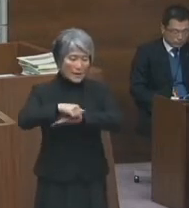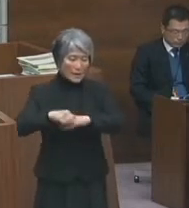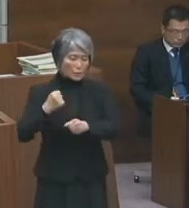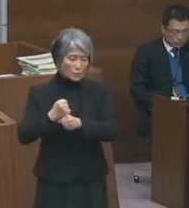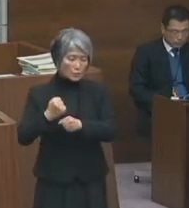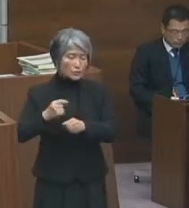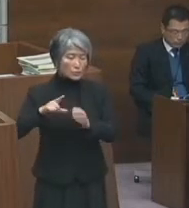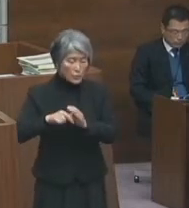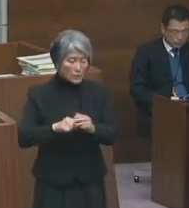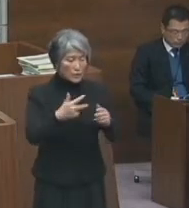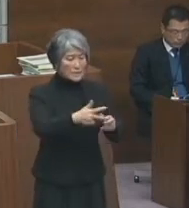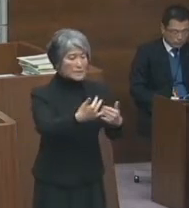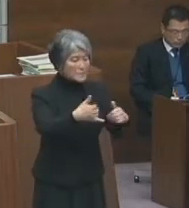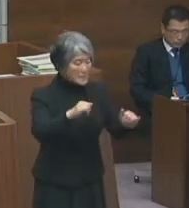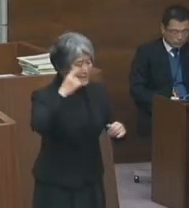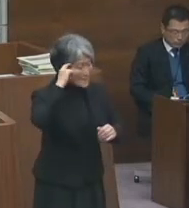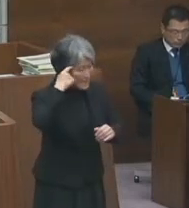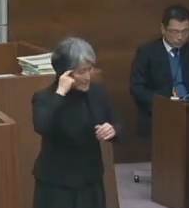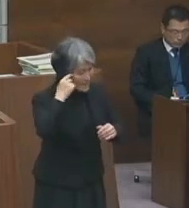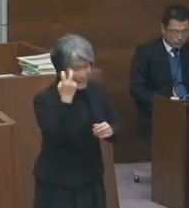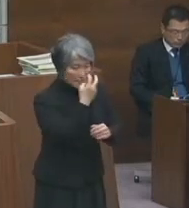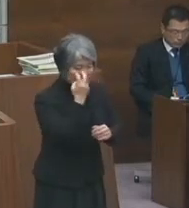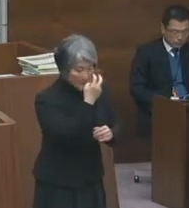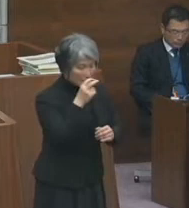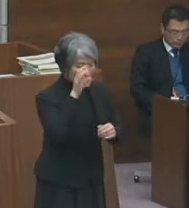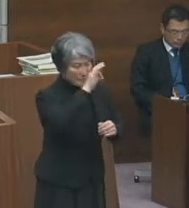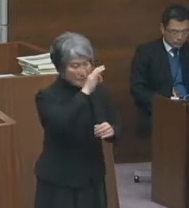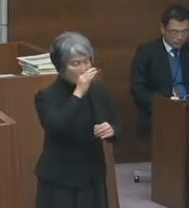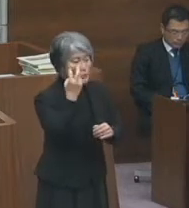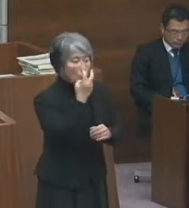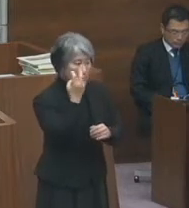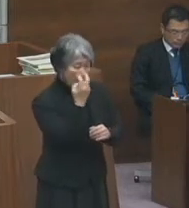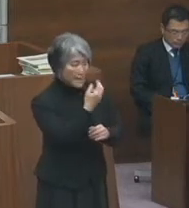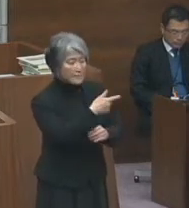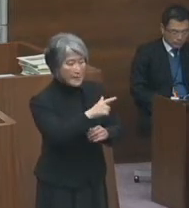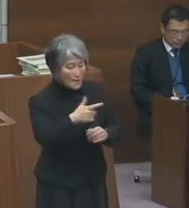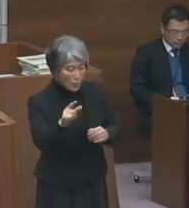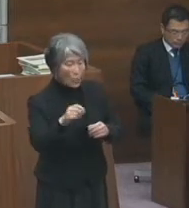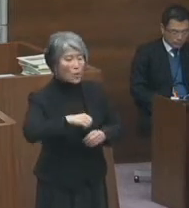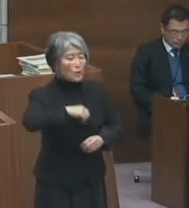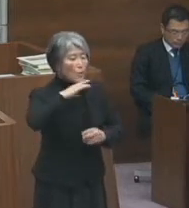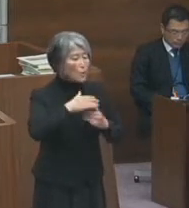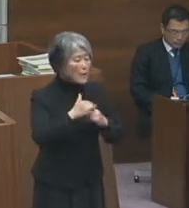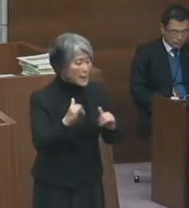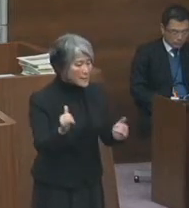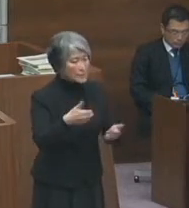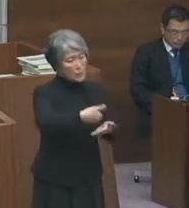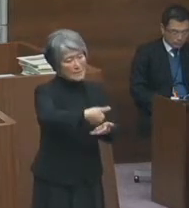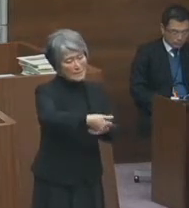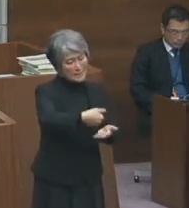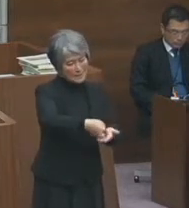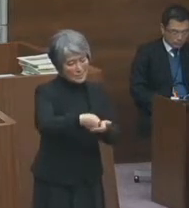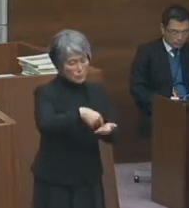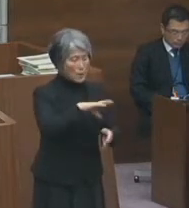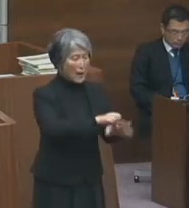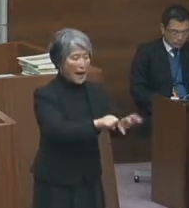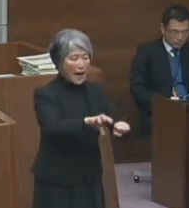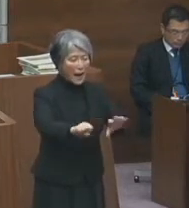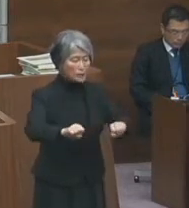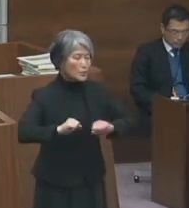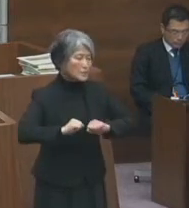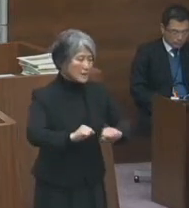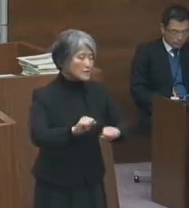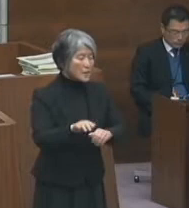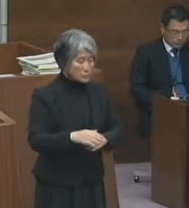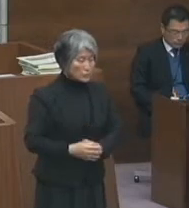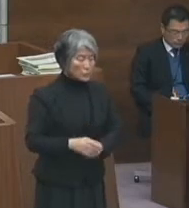、機会あるごとに高齢者が求めておられるニーズの把握に努めているところでございます。その中で、日常